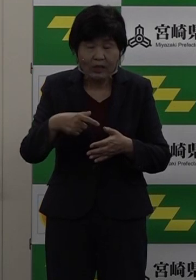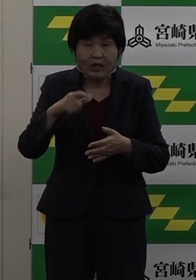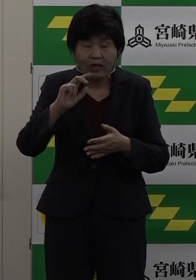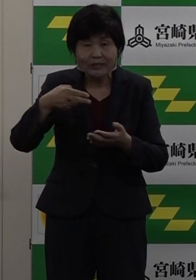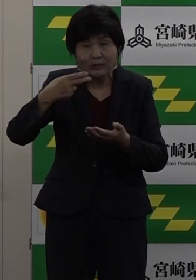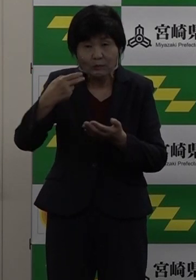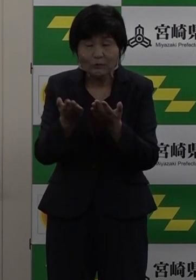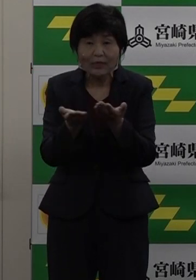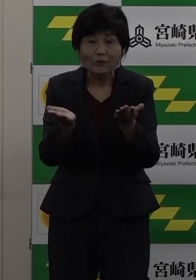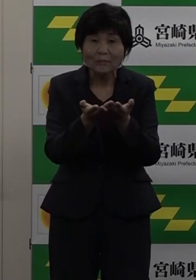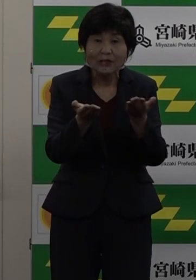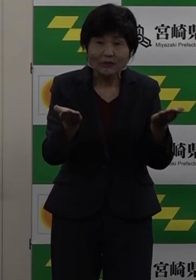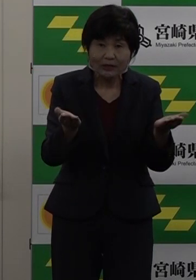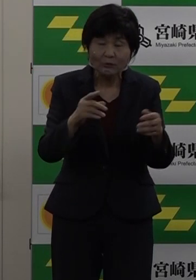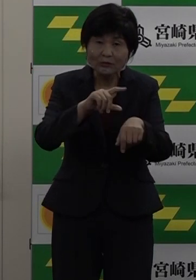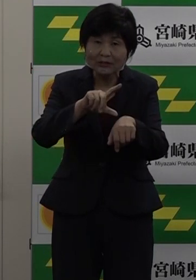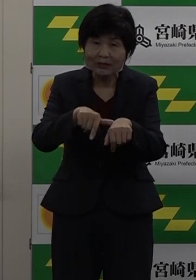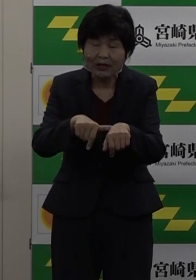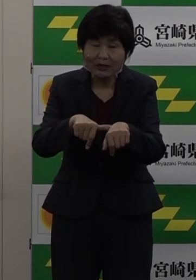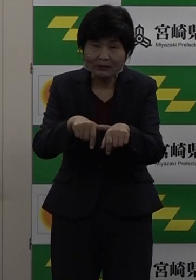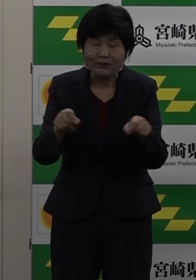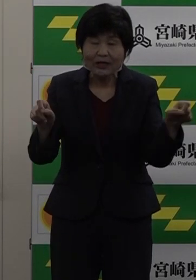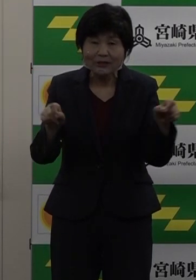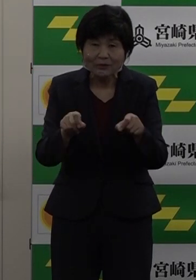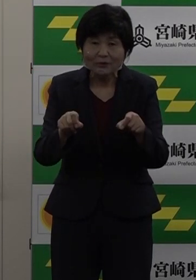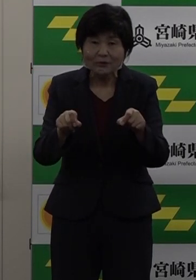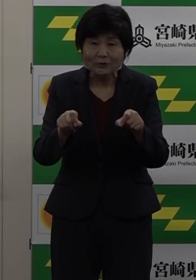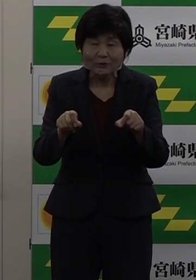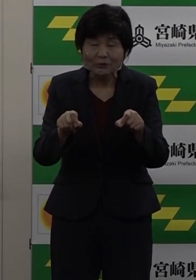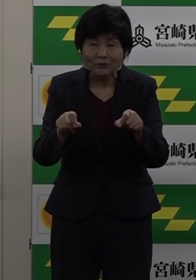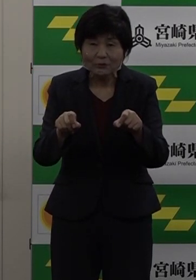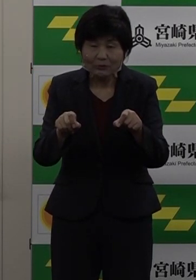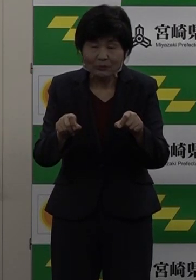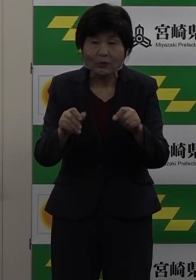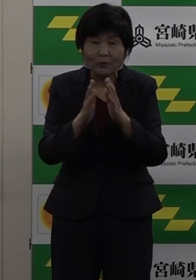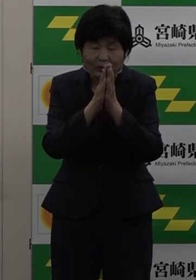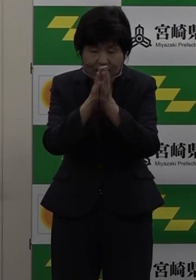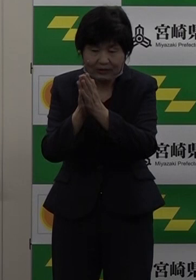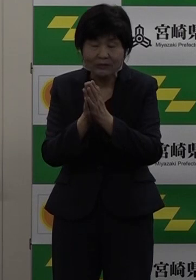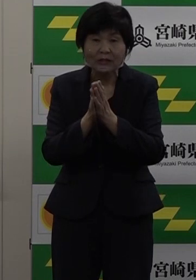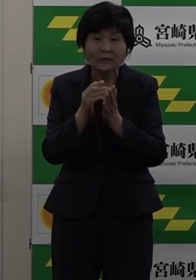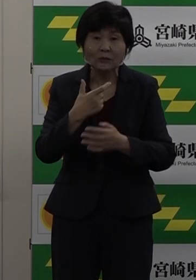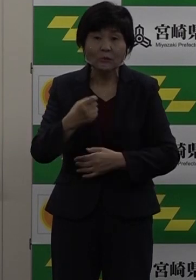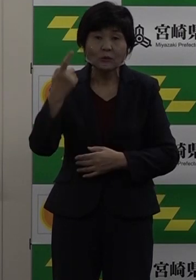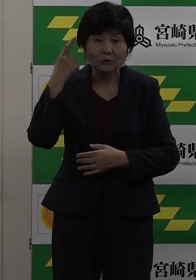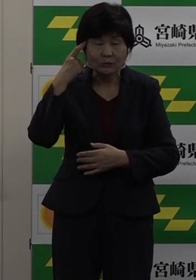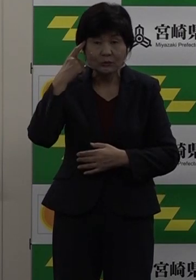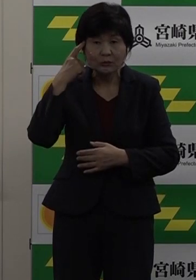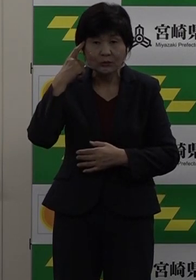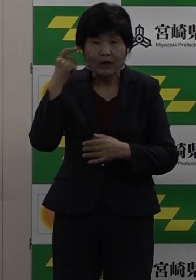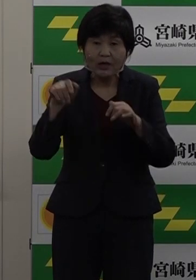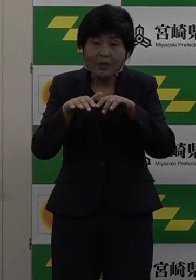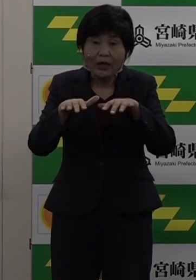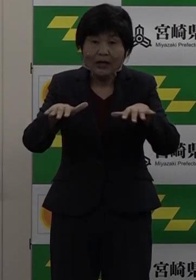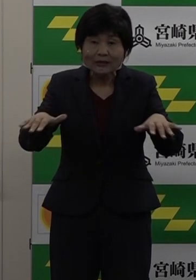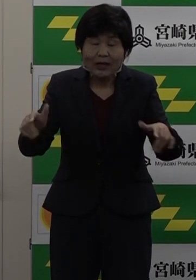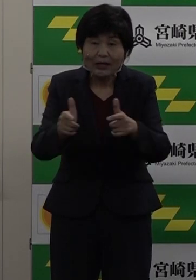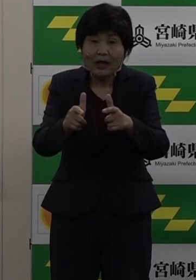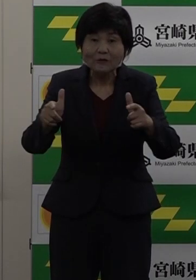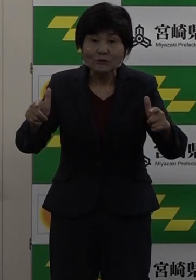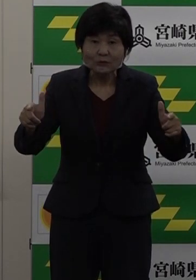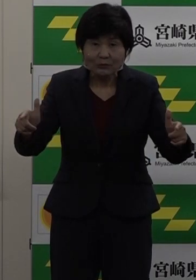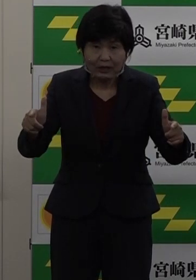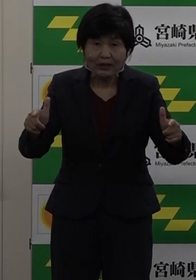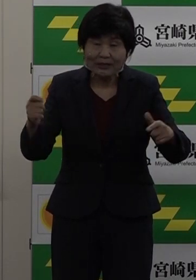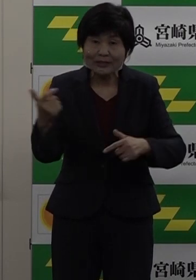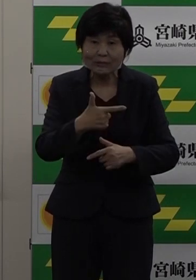における営業時間短縮にご協力をお願いしたいと考えております。 感染拡大緊急警報レベル4から